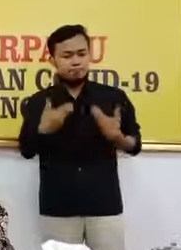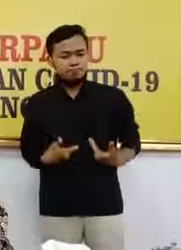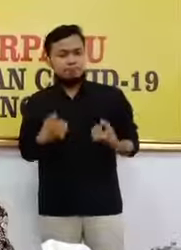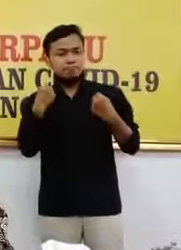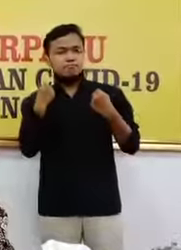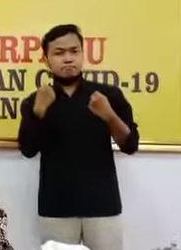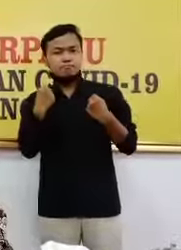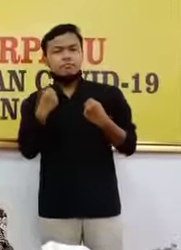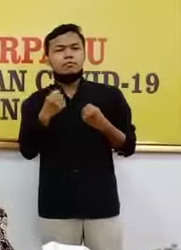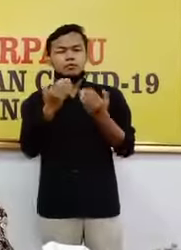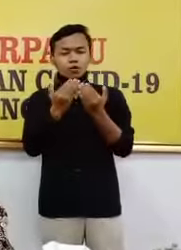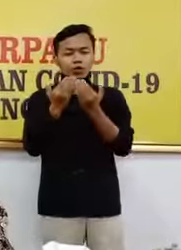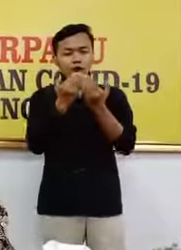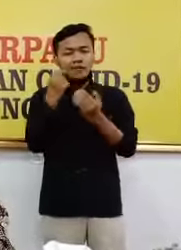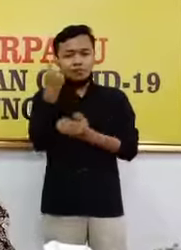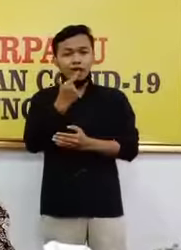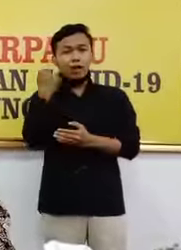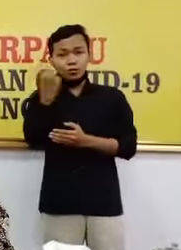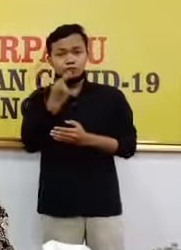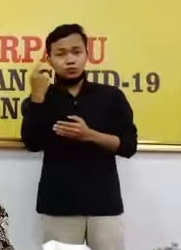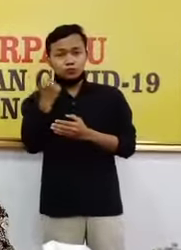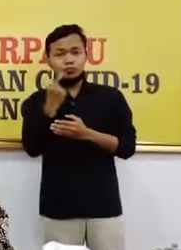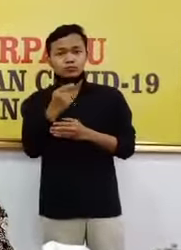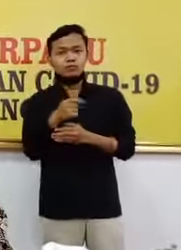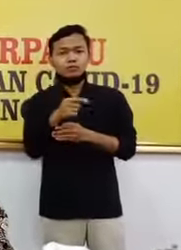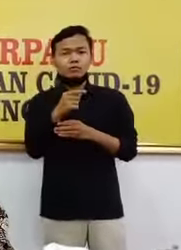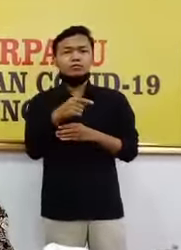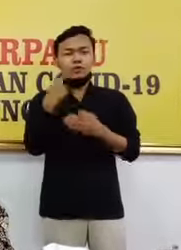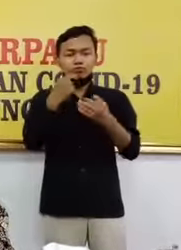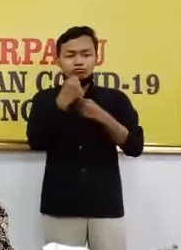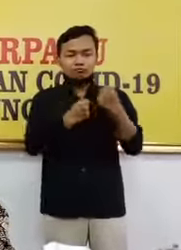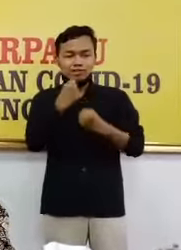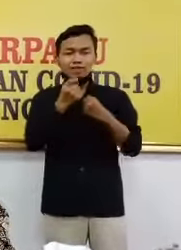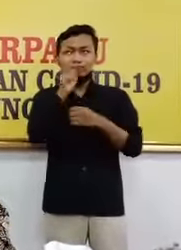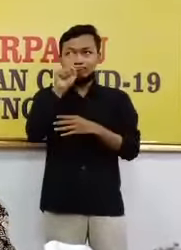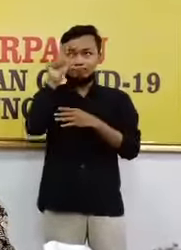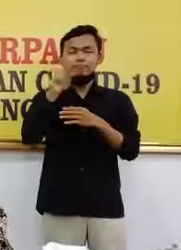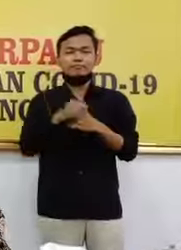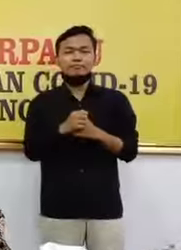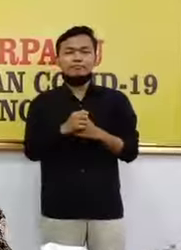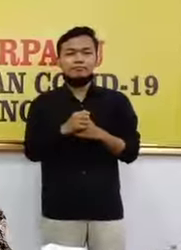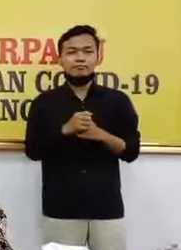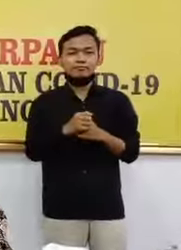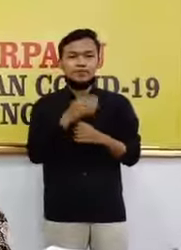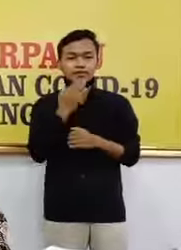tetap jangan lupa berdoa, dan tawakal kepada Allah. Terima kasih.